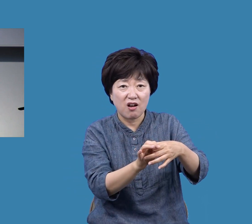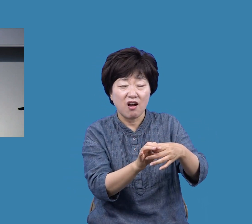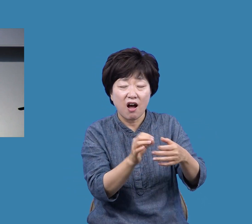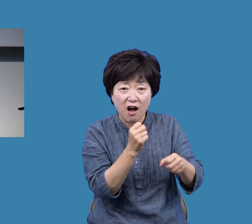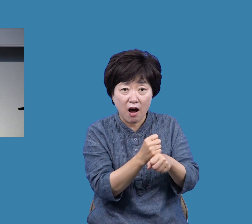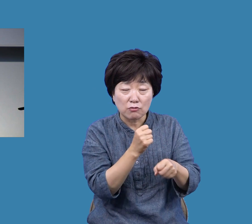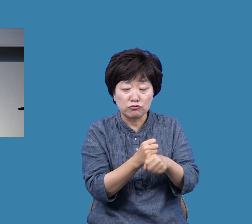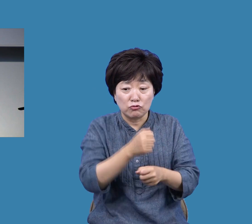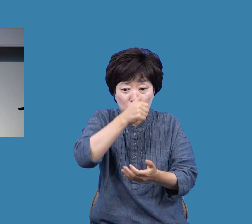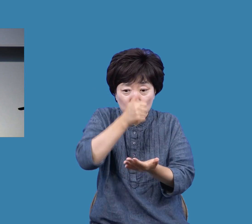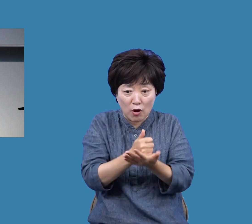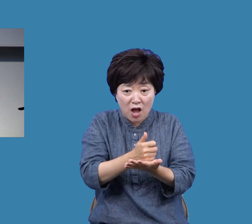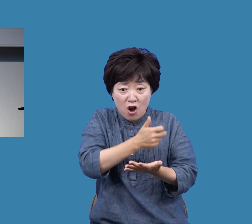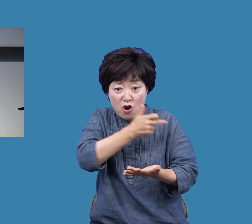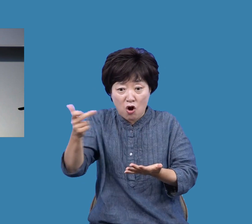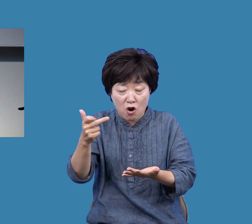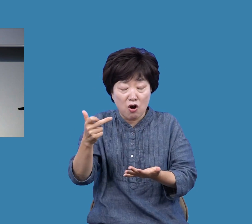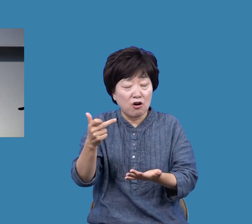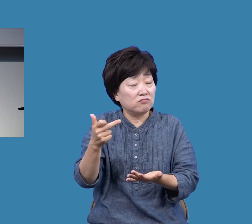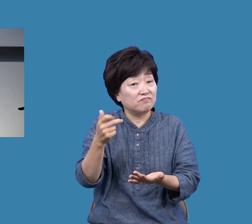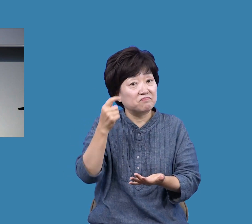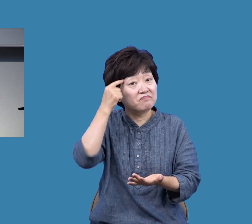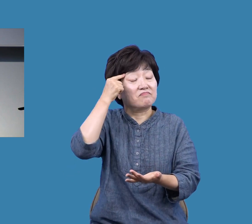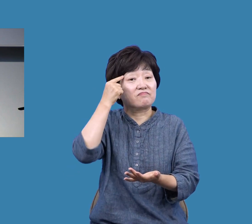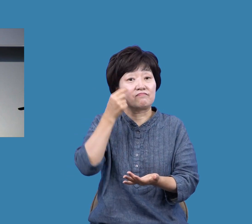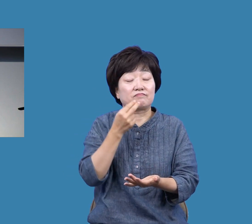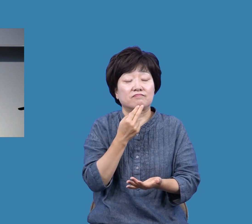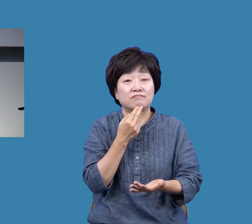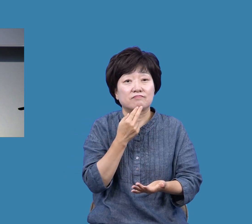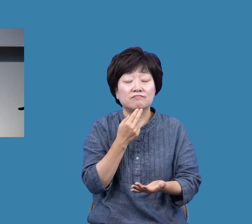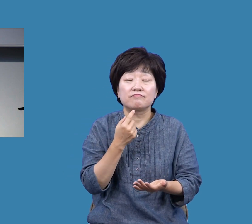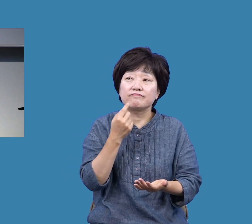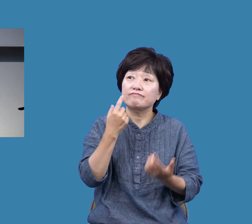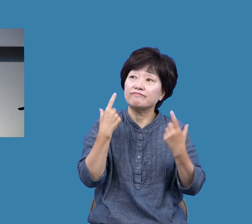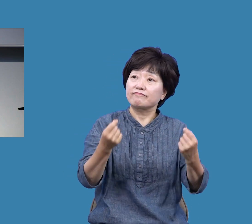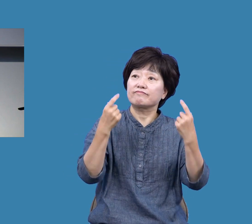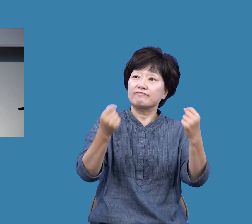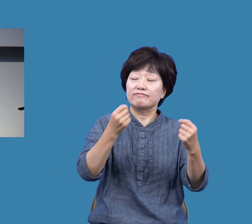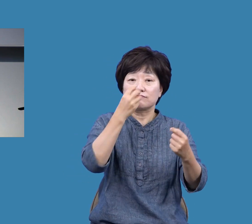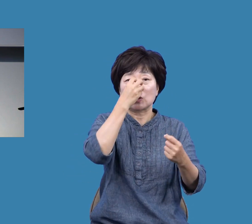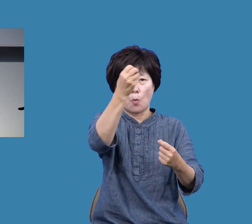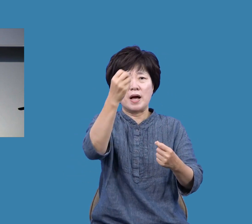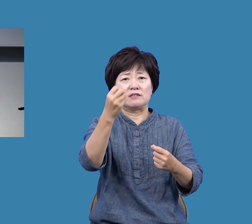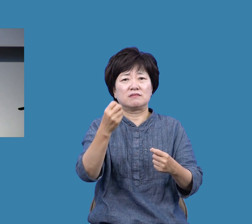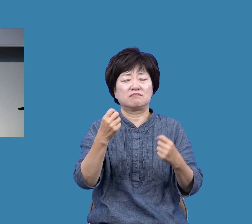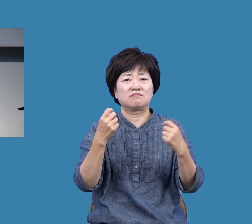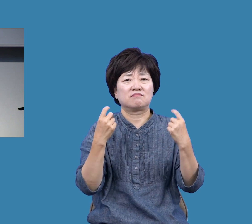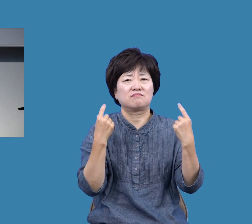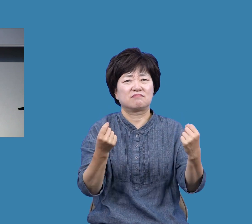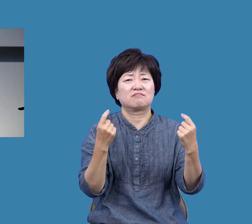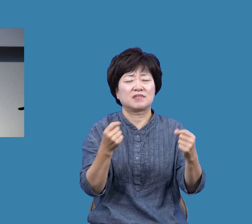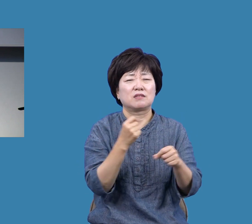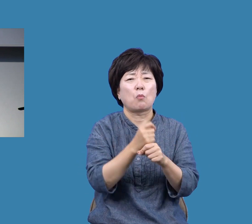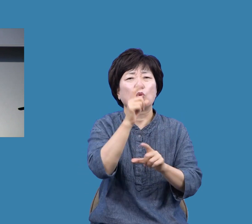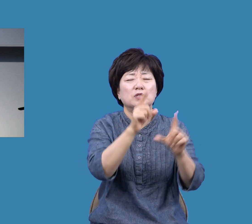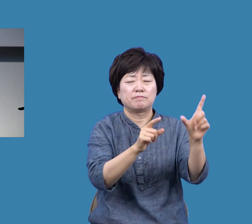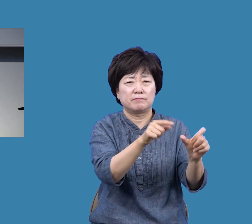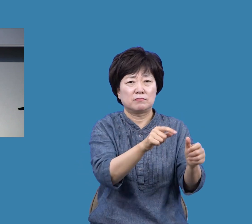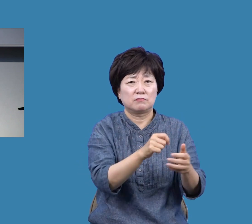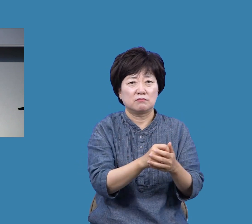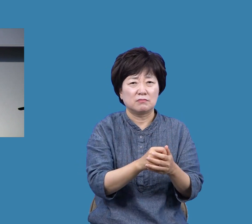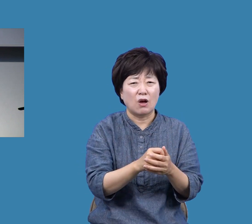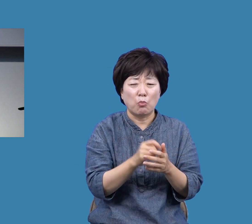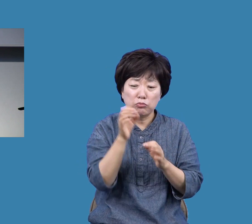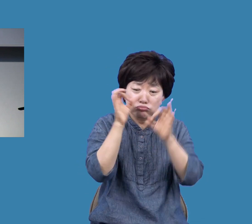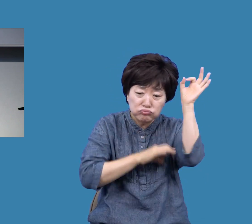죄의 심각성을 인식하지 못하고 오히려 뭐 그것에 대해서 교만해져 있는 뭐 그런 거예요. 그래서 뭐 실수할 수도